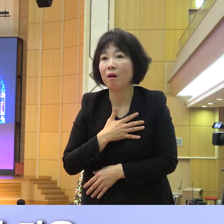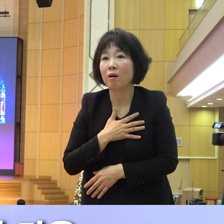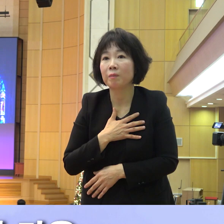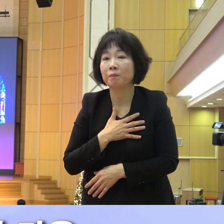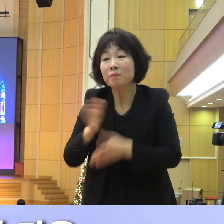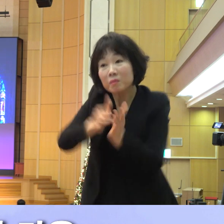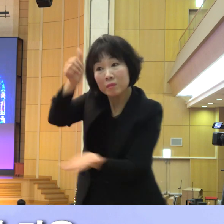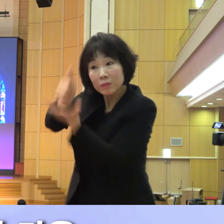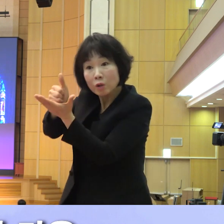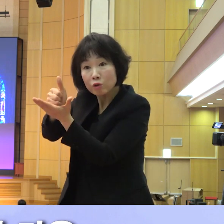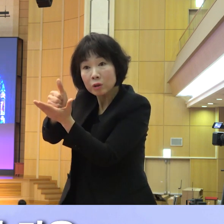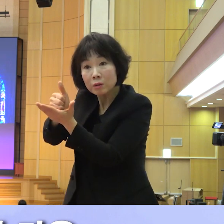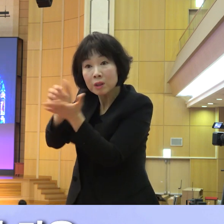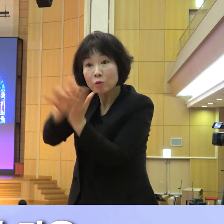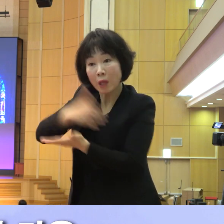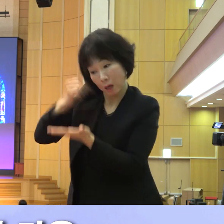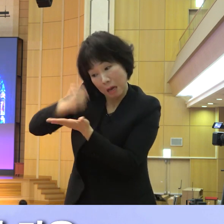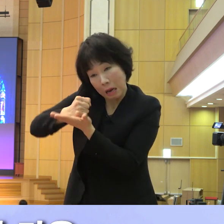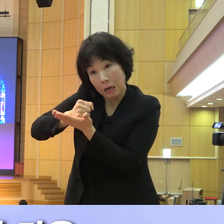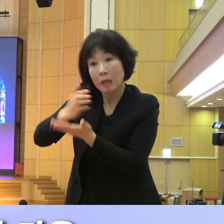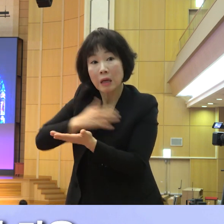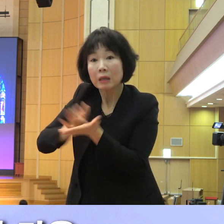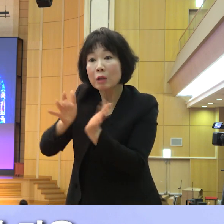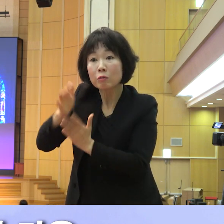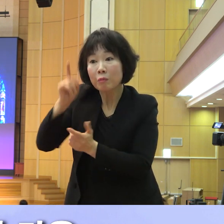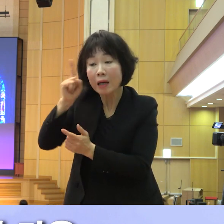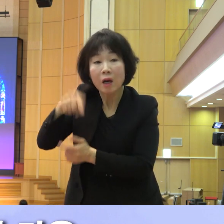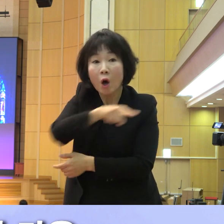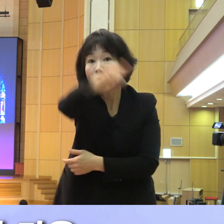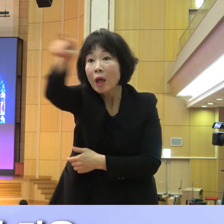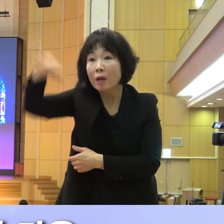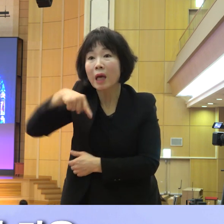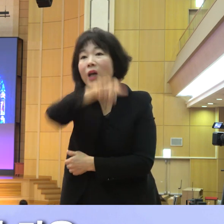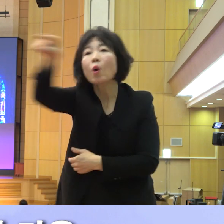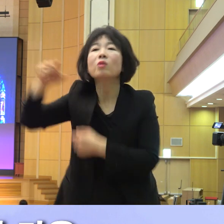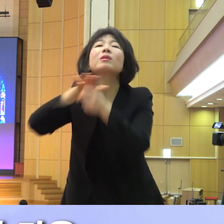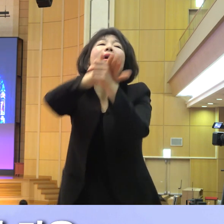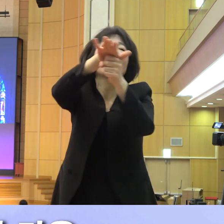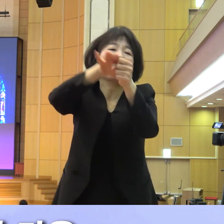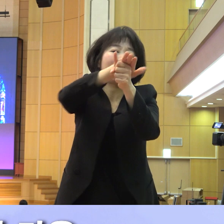내가 너희를 사랑하였은즉 너희도 나를 사랑하라.